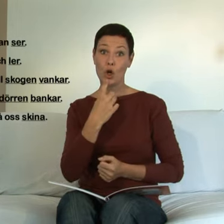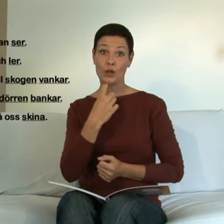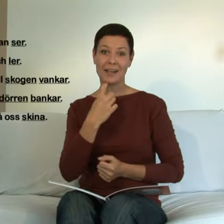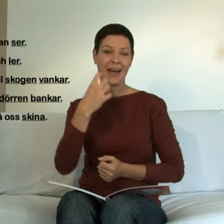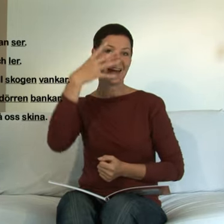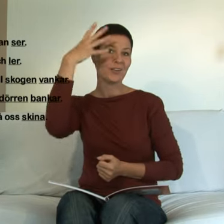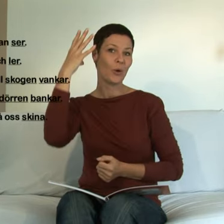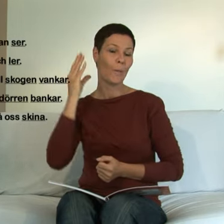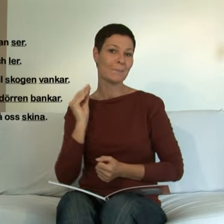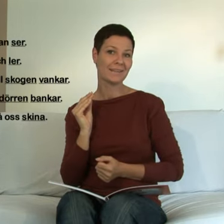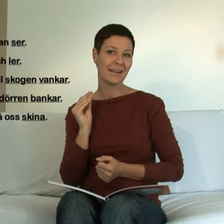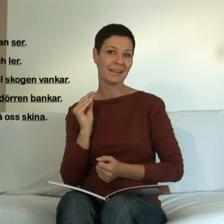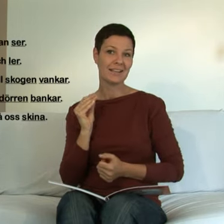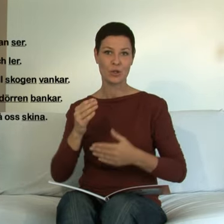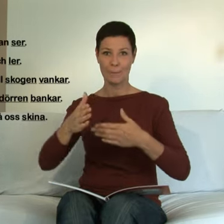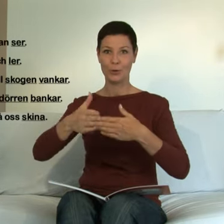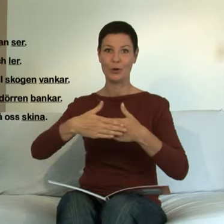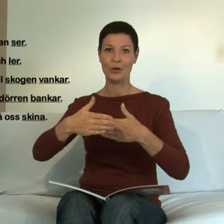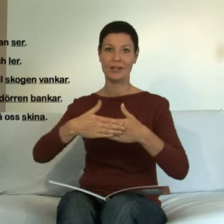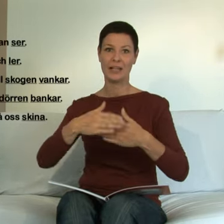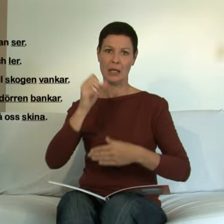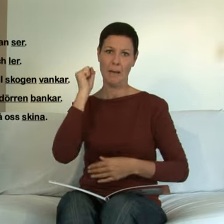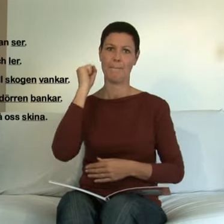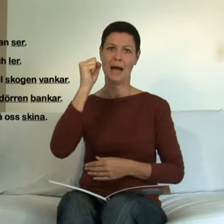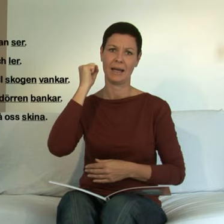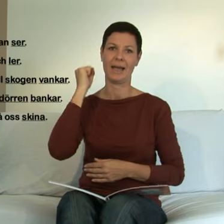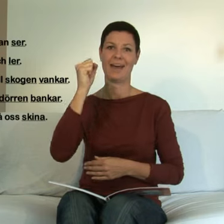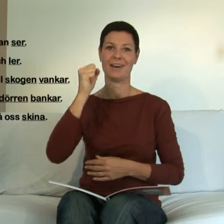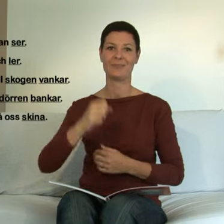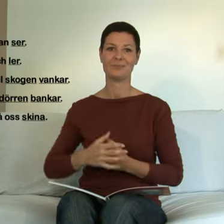Röd är tomten som på dörren bankar.